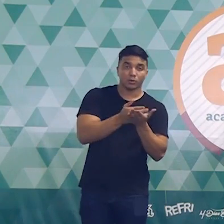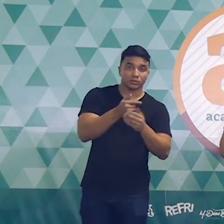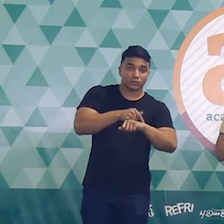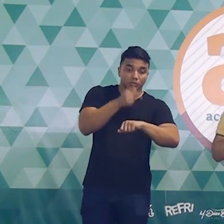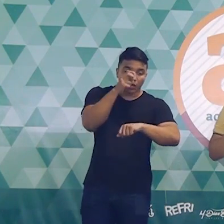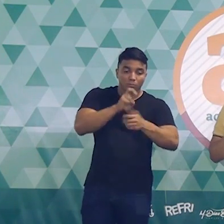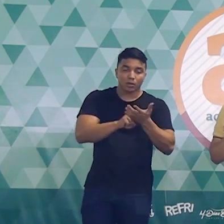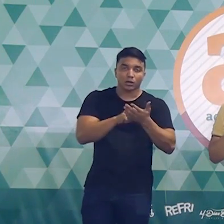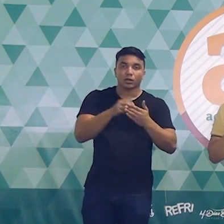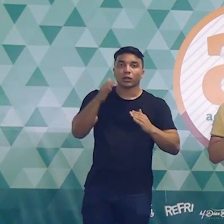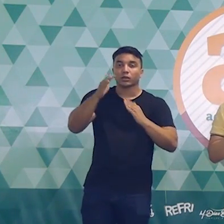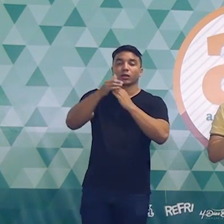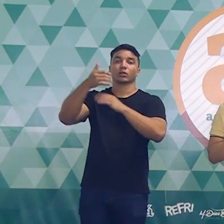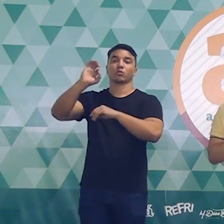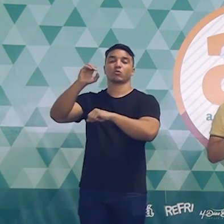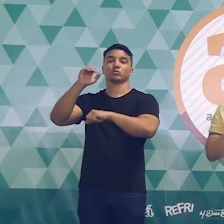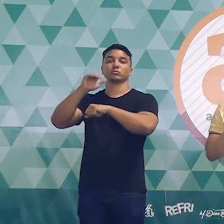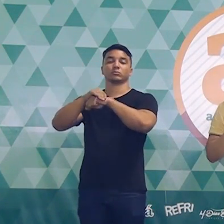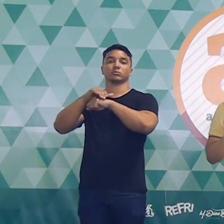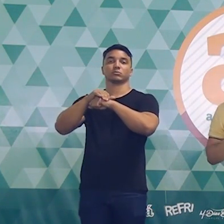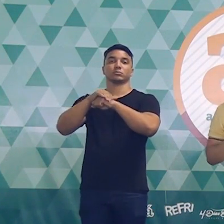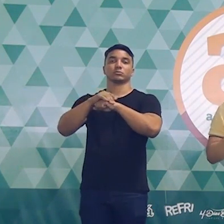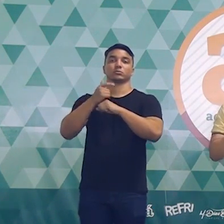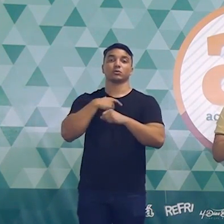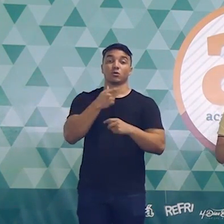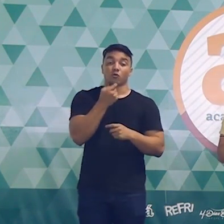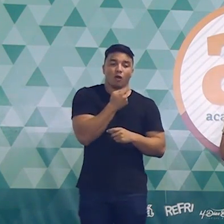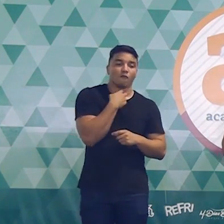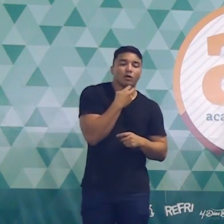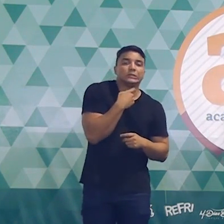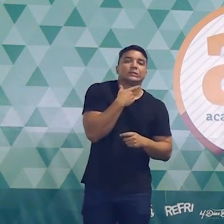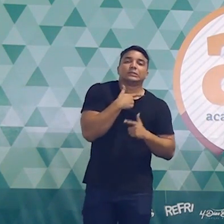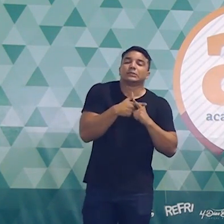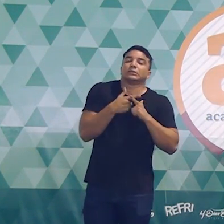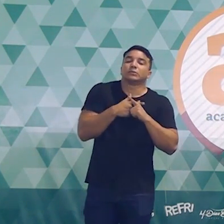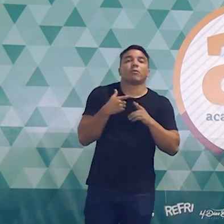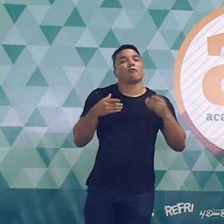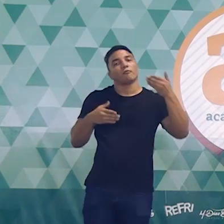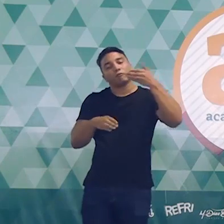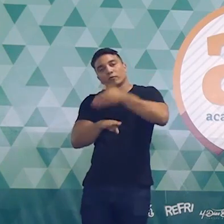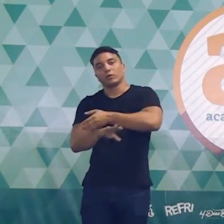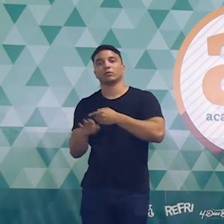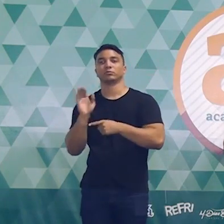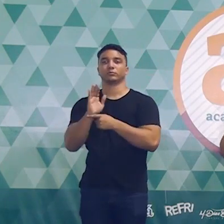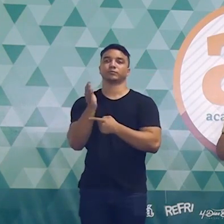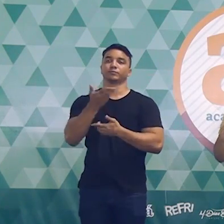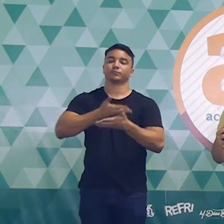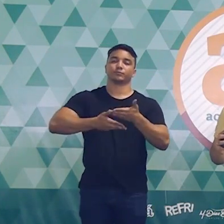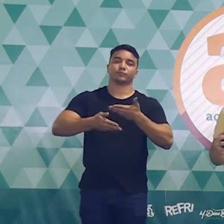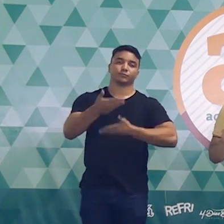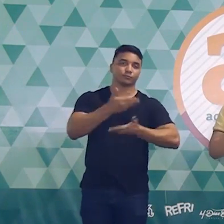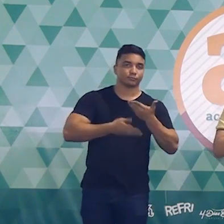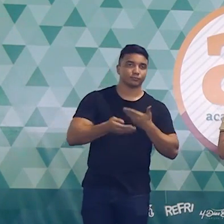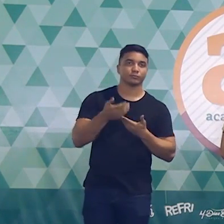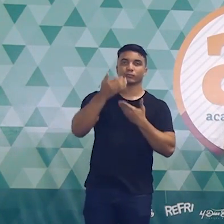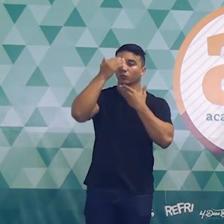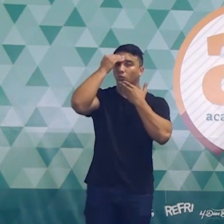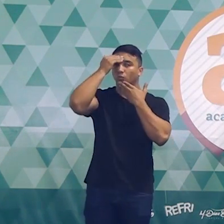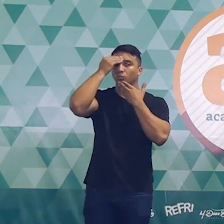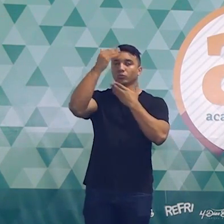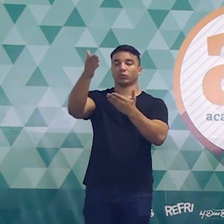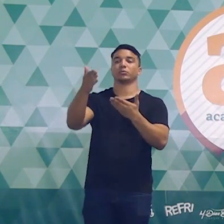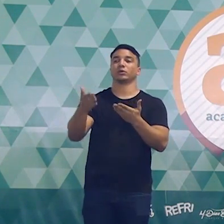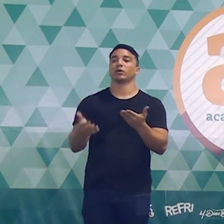da noite. Venho para cá com a voz falhando, mas venho para contribuir com vocês. Então, meu muito obrigado, tá certo?